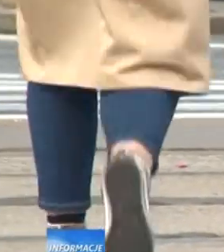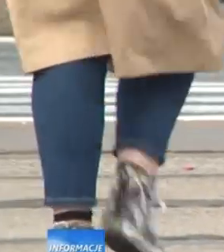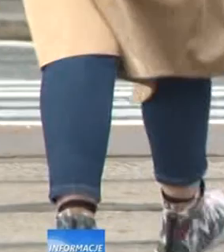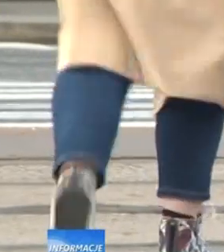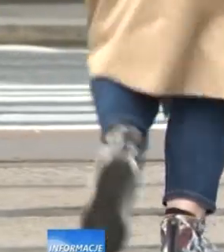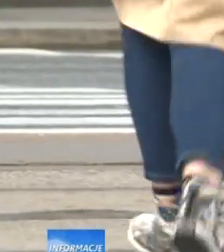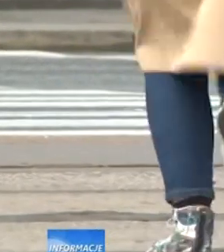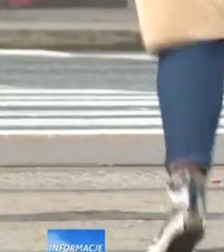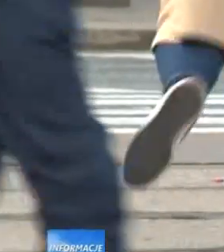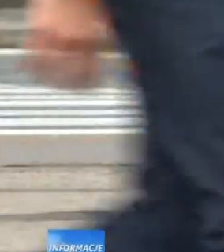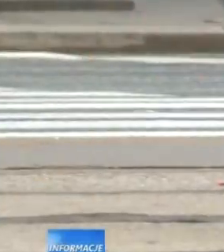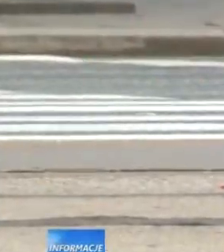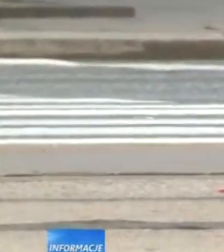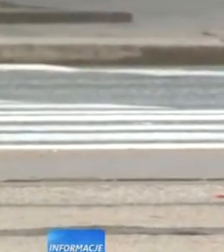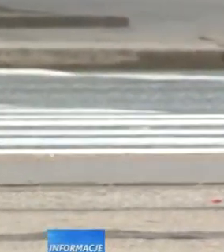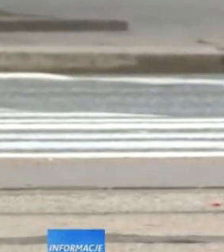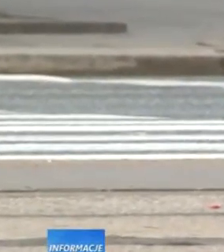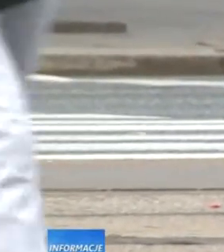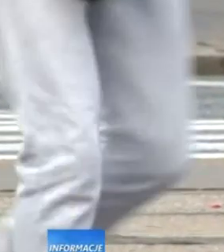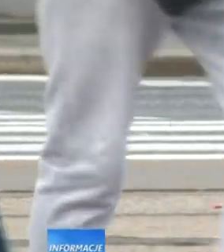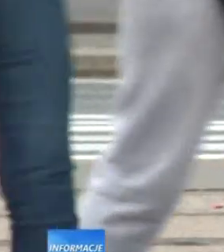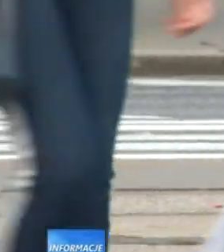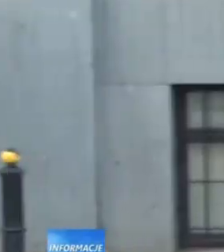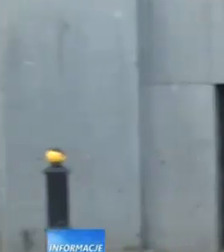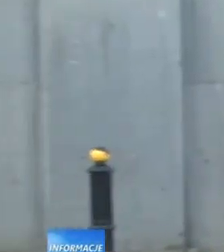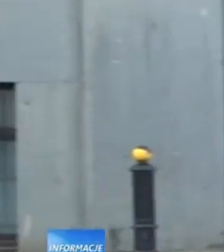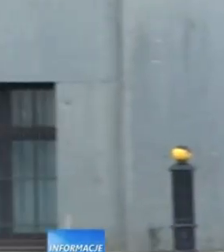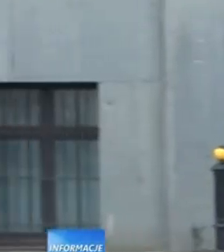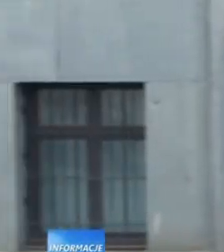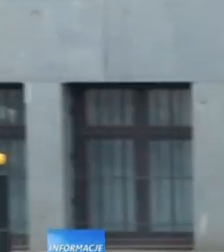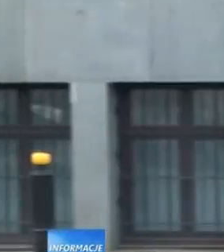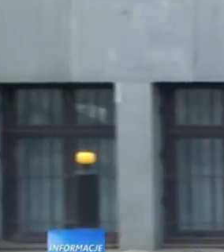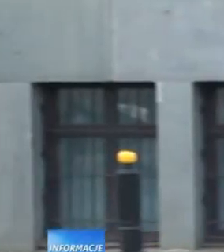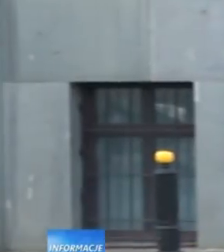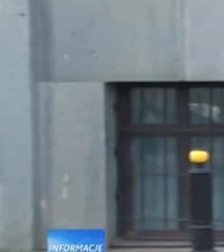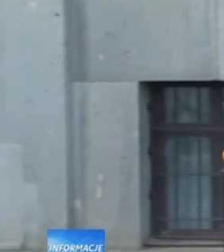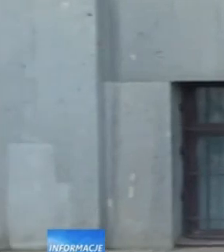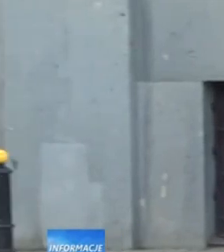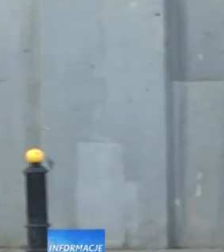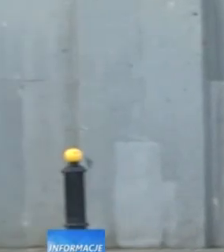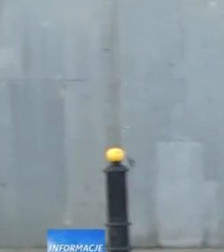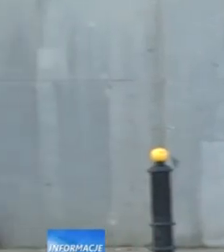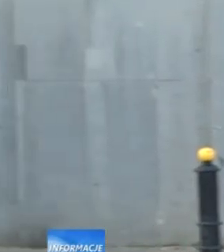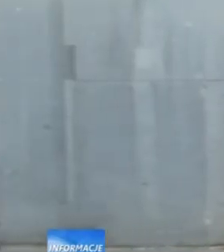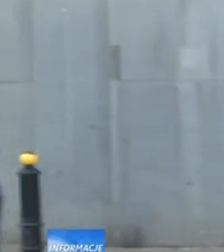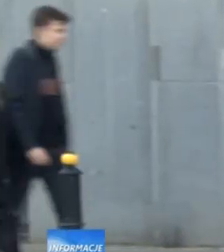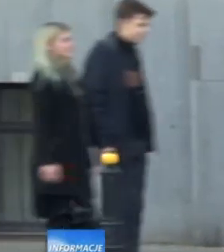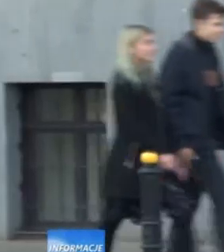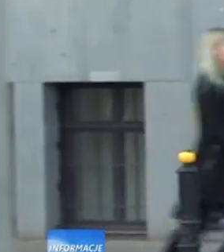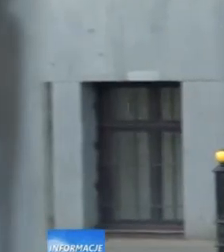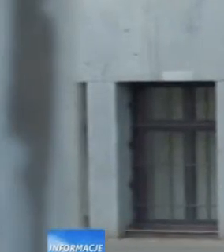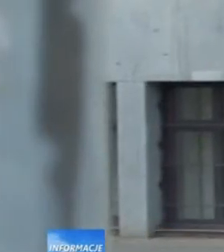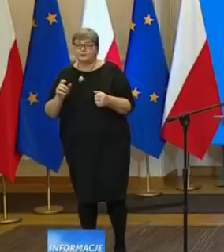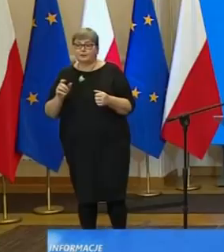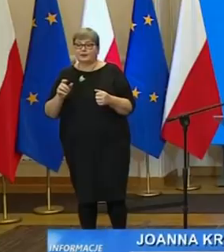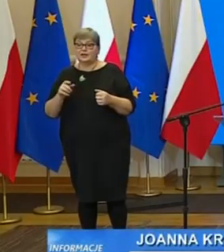Krupska, przewodnicząca Rady Krajowej Związku Dużych Rodzin 3+. Do konkursu mogą się włączyć nie tylko rodziny wielodzietne, ale